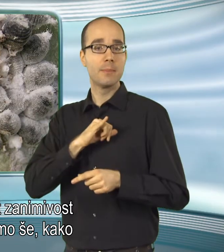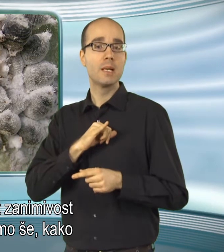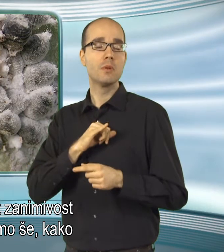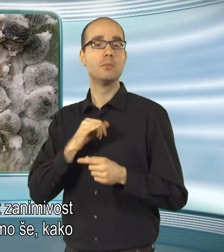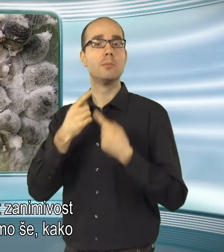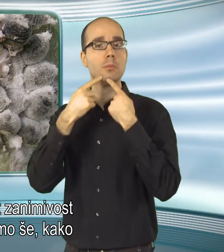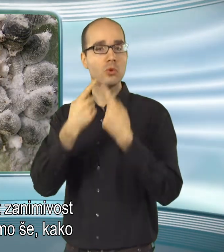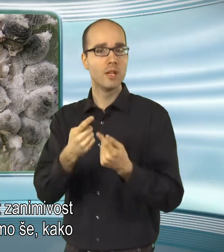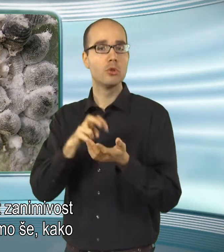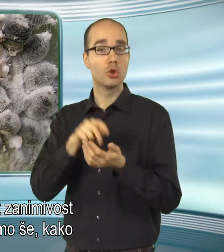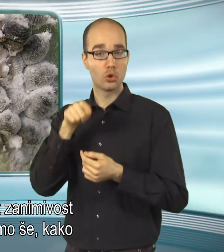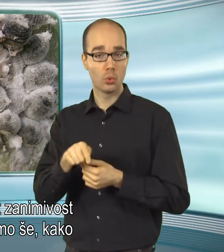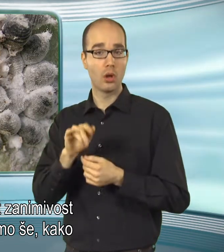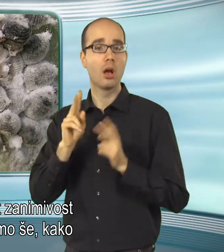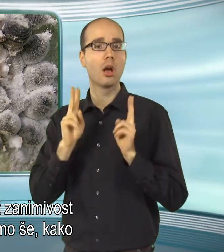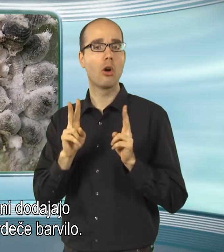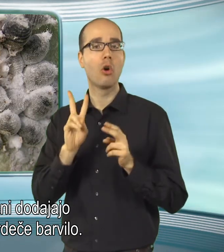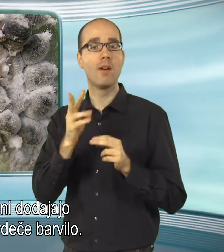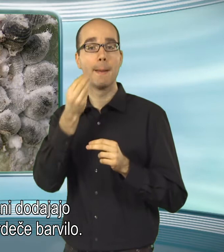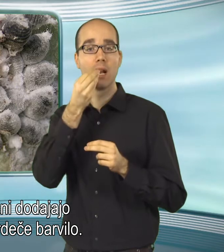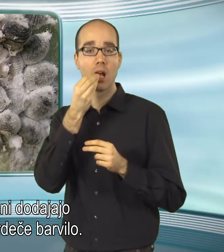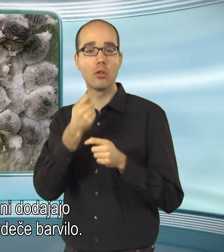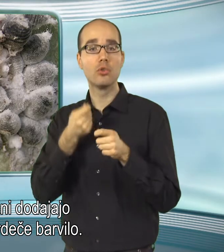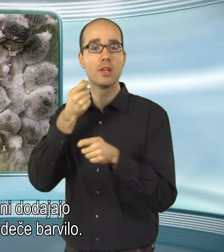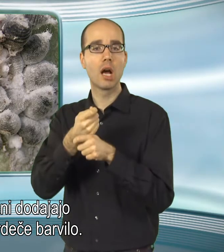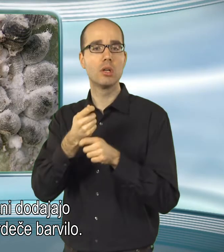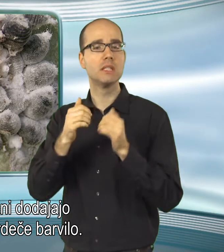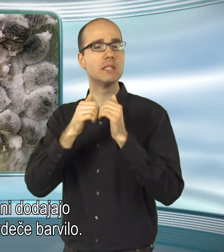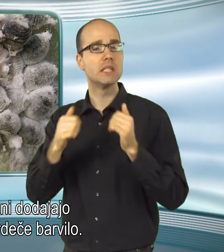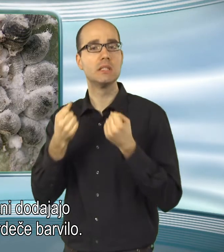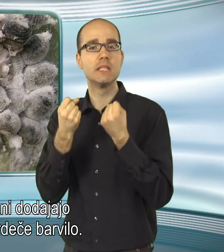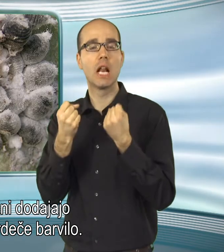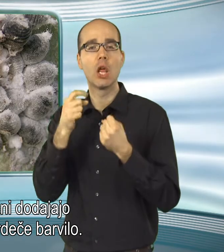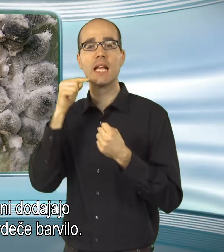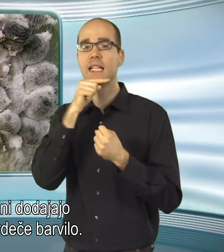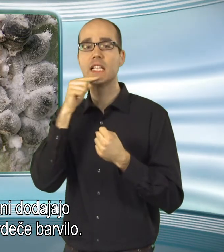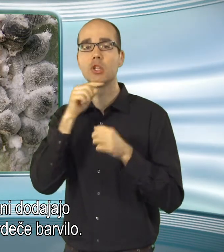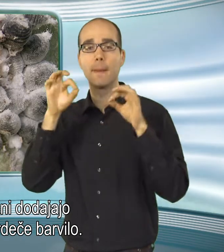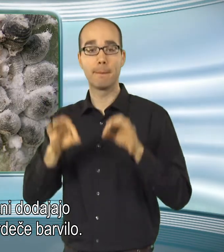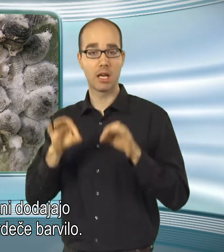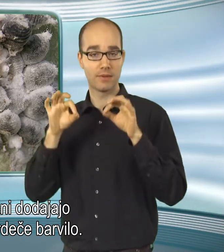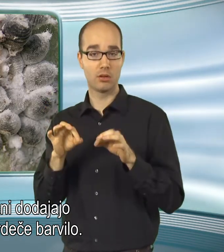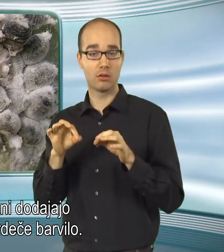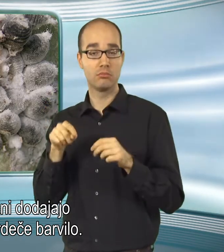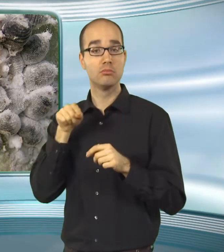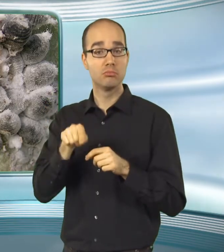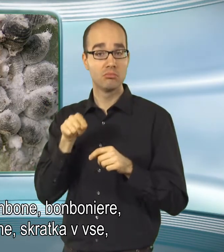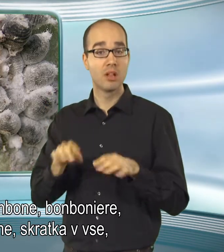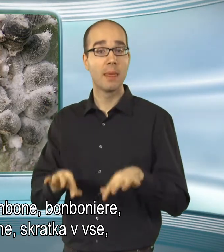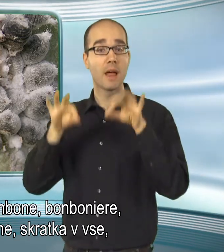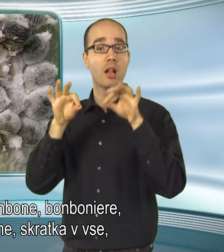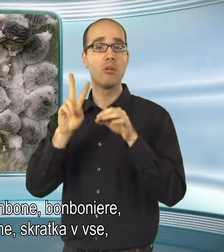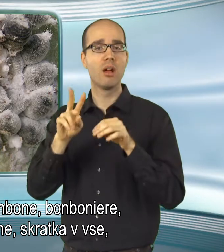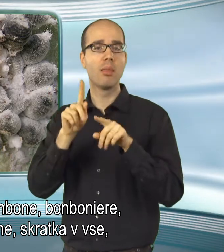Naj kot zanimivost omenimo še, kako prehrani dodajajo izrazito rdeče barvilo.